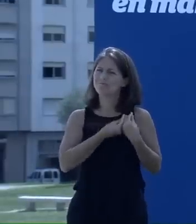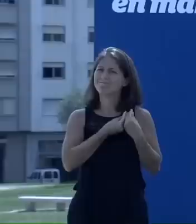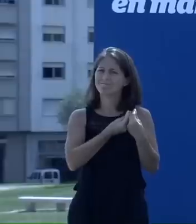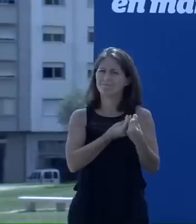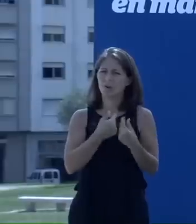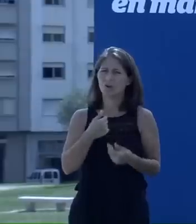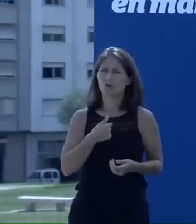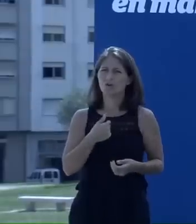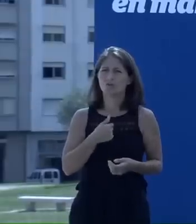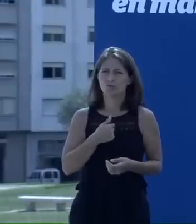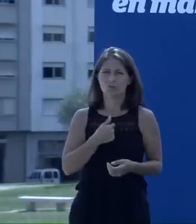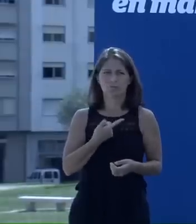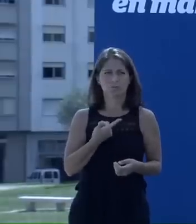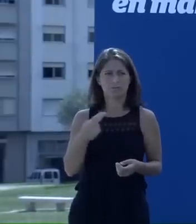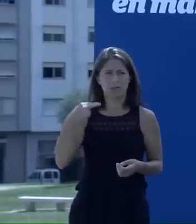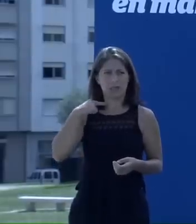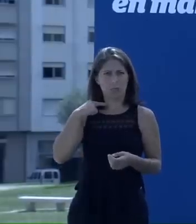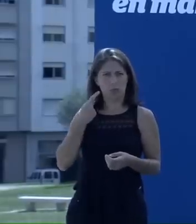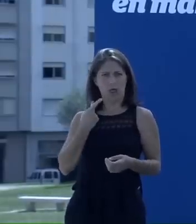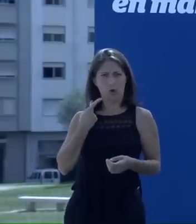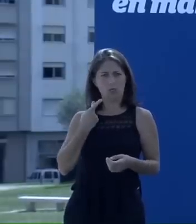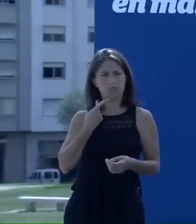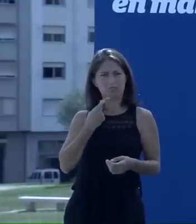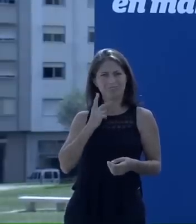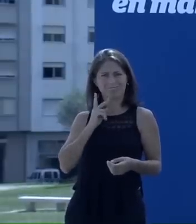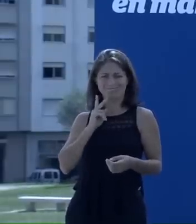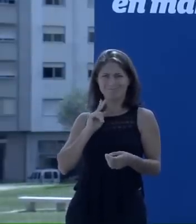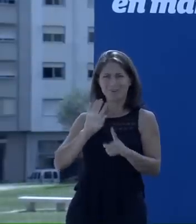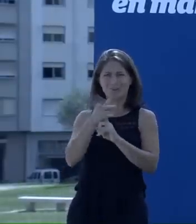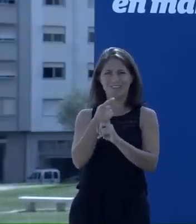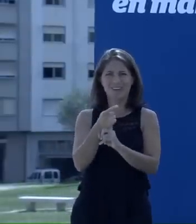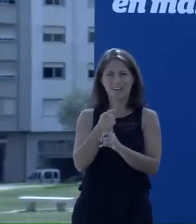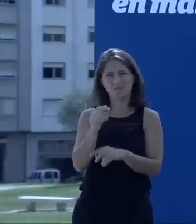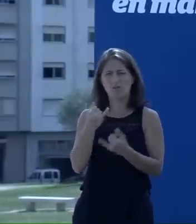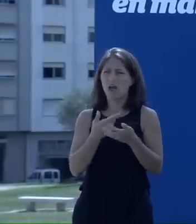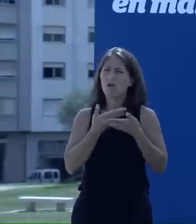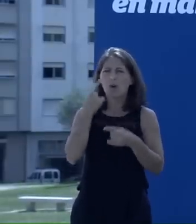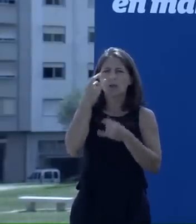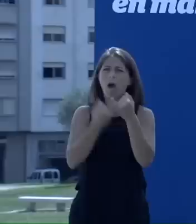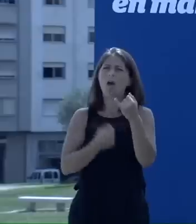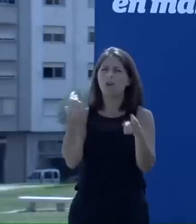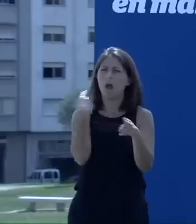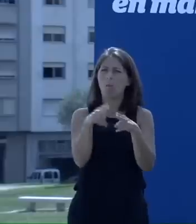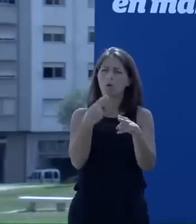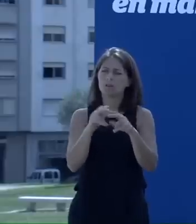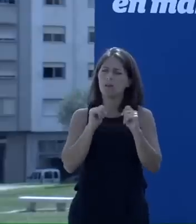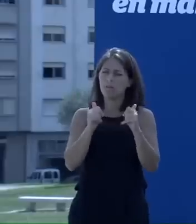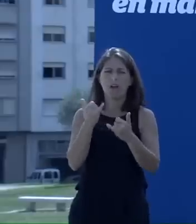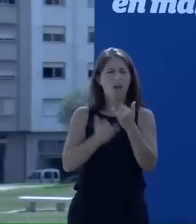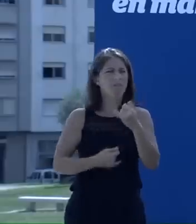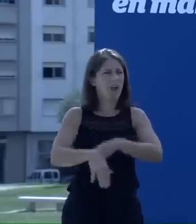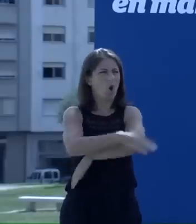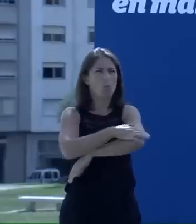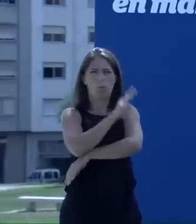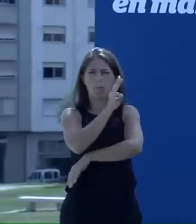Espero ser parlamentario e botar unha mão para impulsar as políticas que racharán con anos de desgoberno do